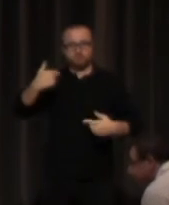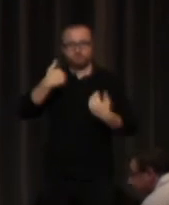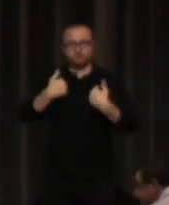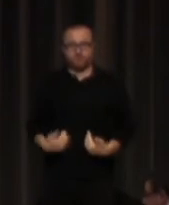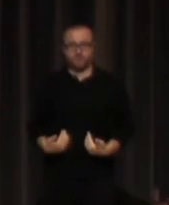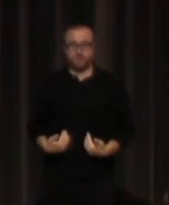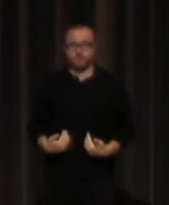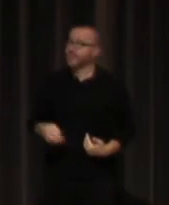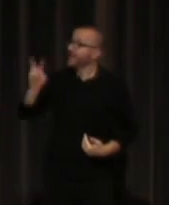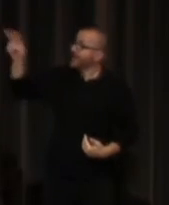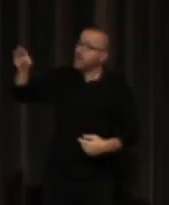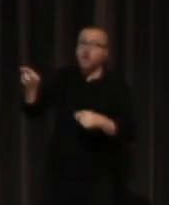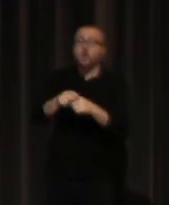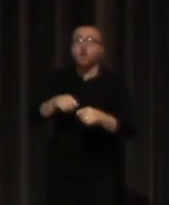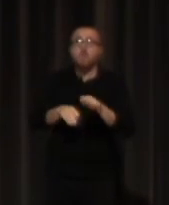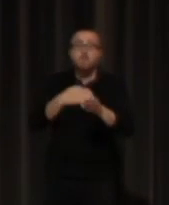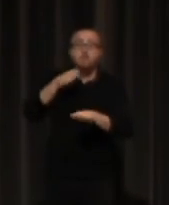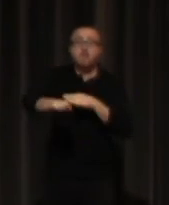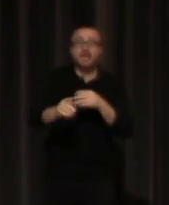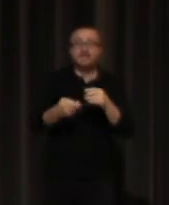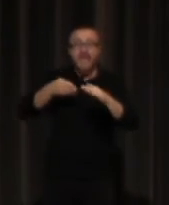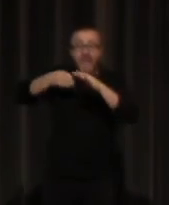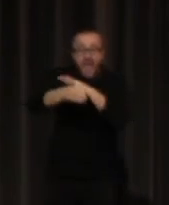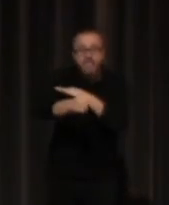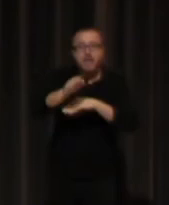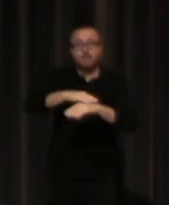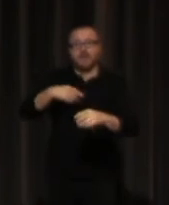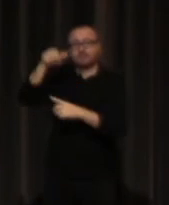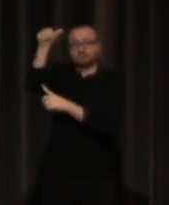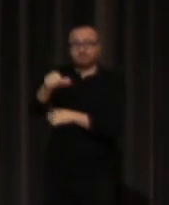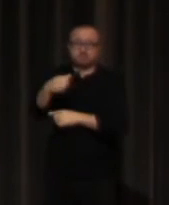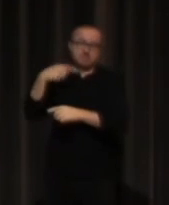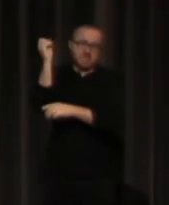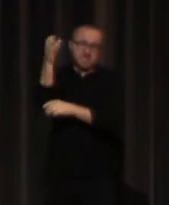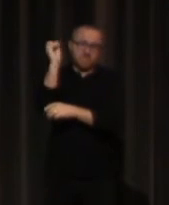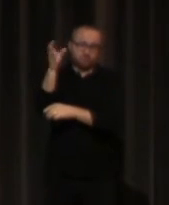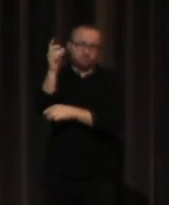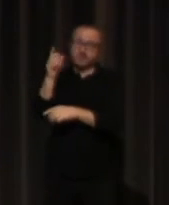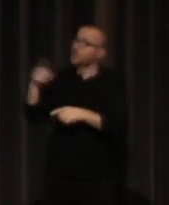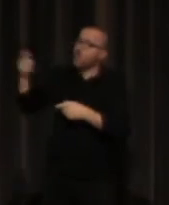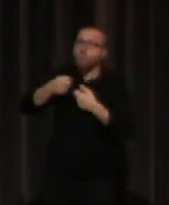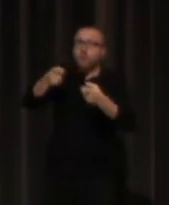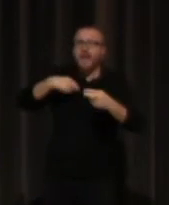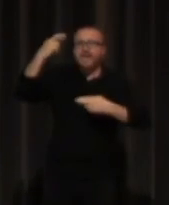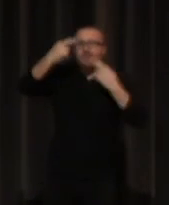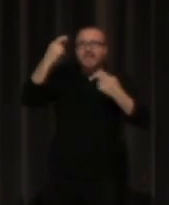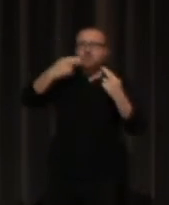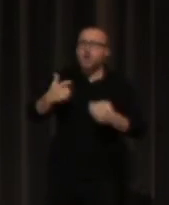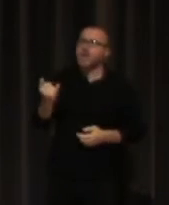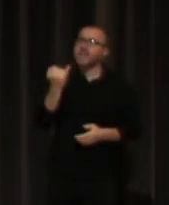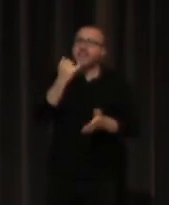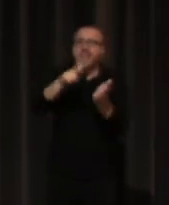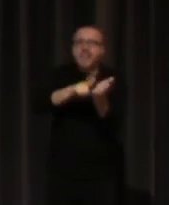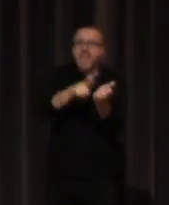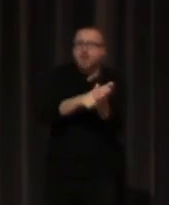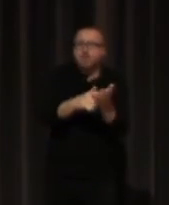en aquest àmbit de literatura, poesia i en general una reflexió sobre com existeix la llengua i què fem quan traduïm,